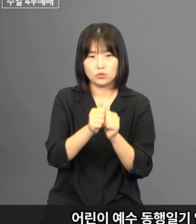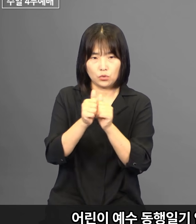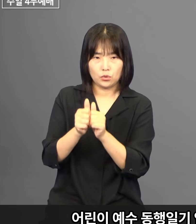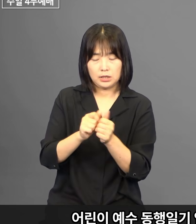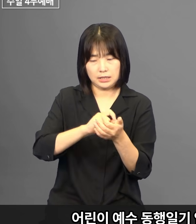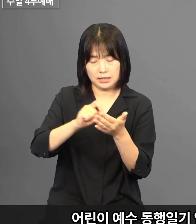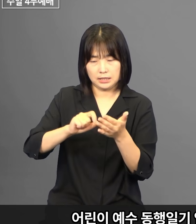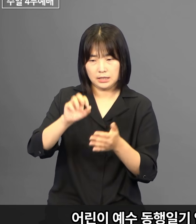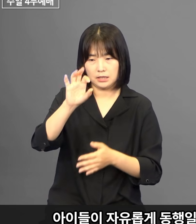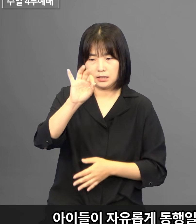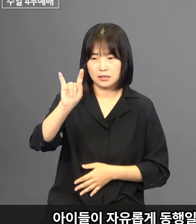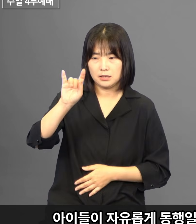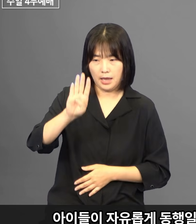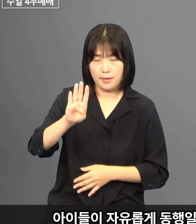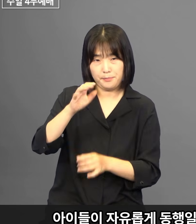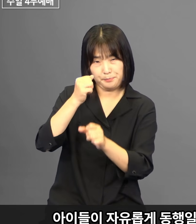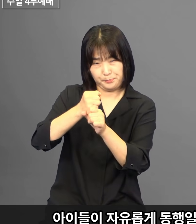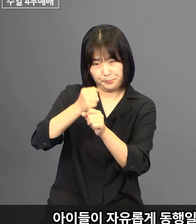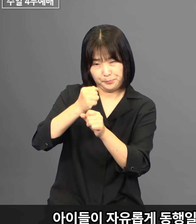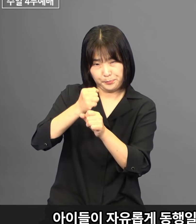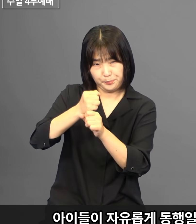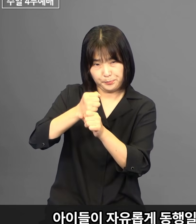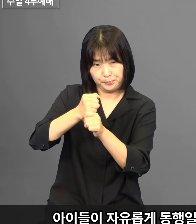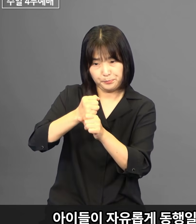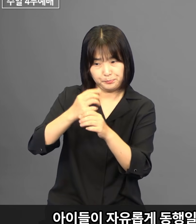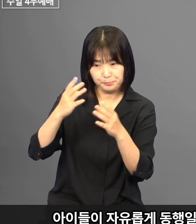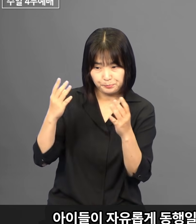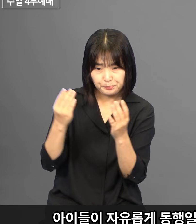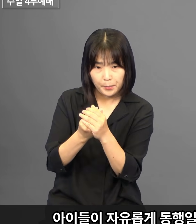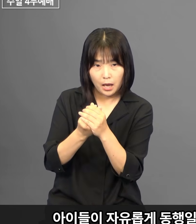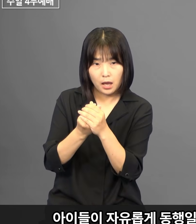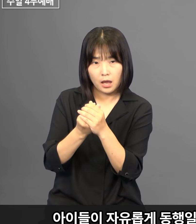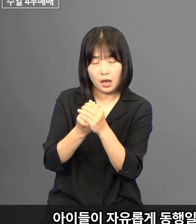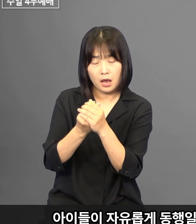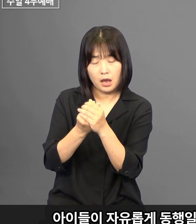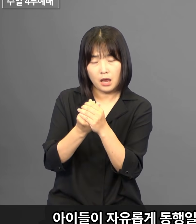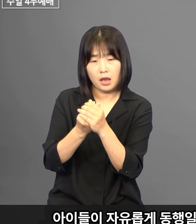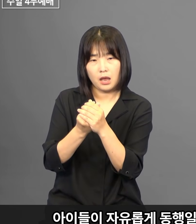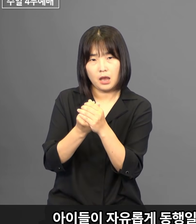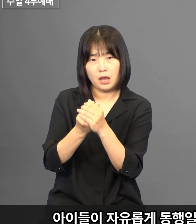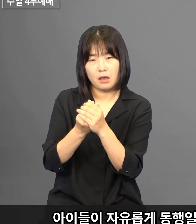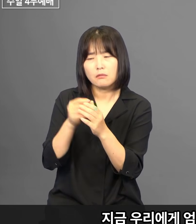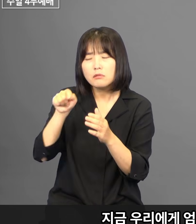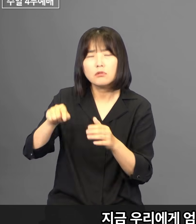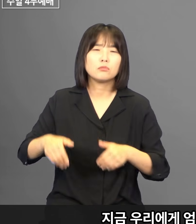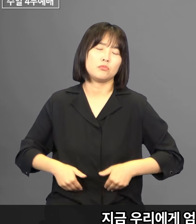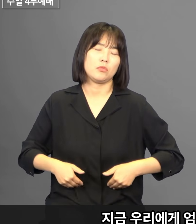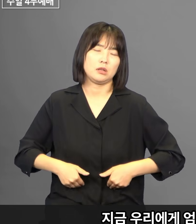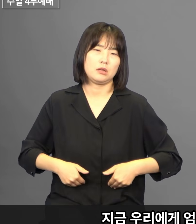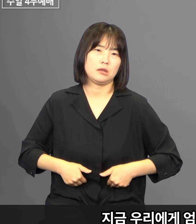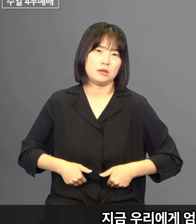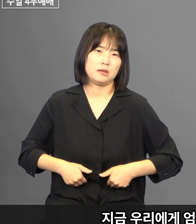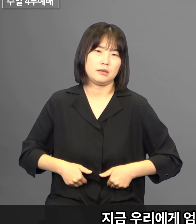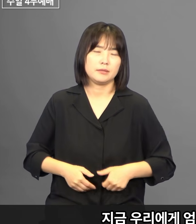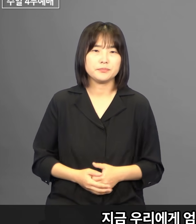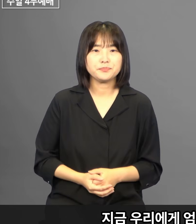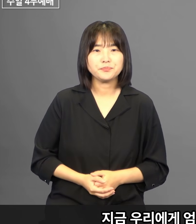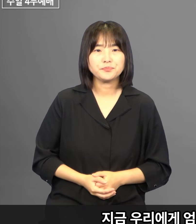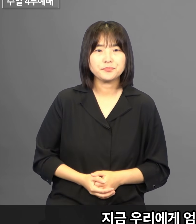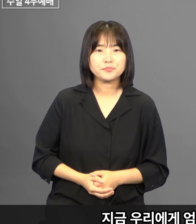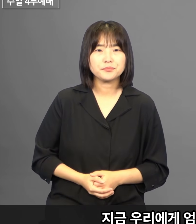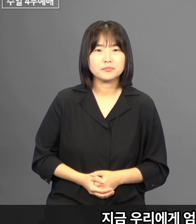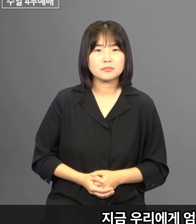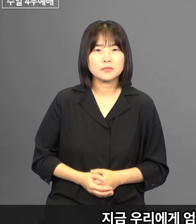빨리 완성을 해서 아이들이 자유롭게 동행 일기를 쓸 수 있도록 도와줘야 되겠다. 지금 우리에게